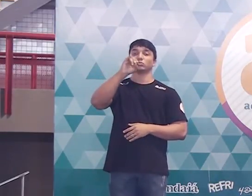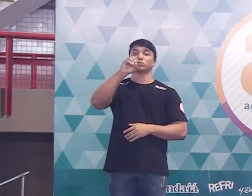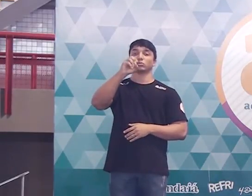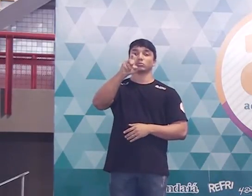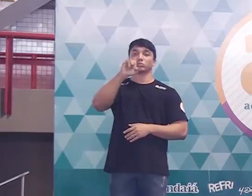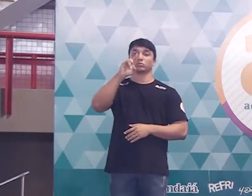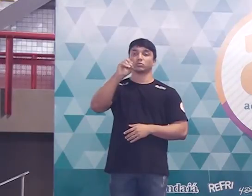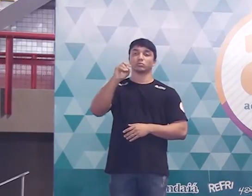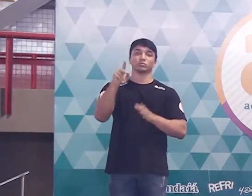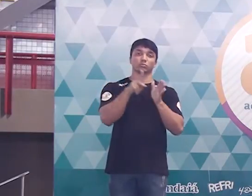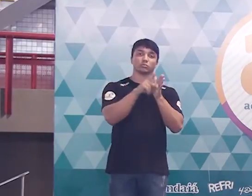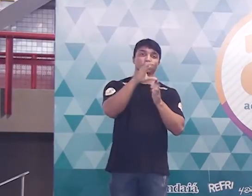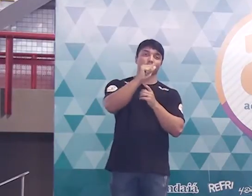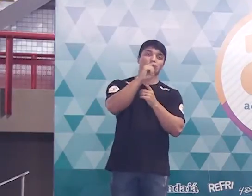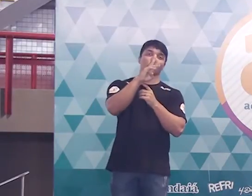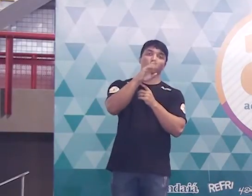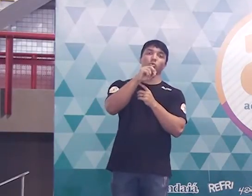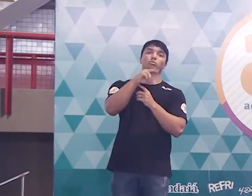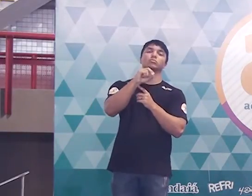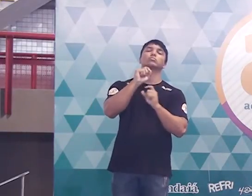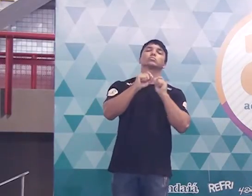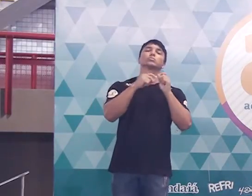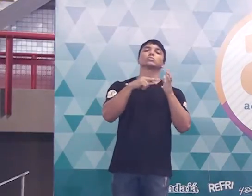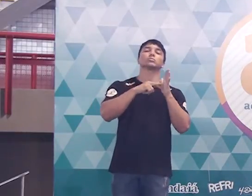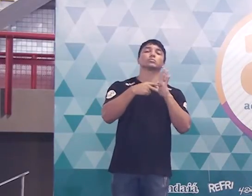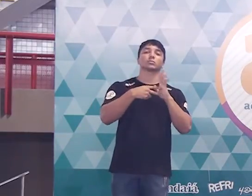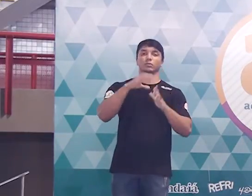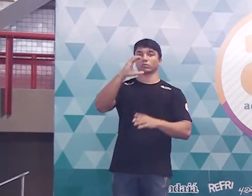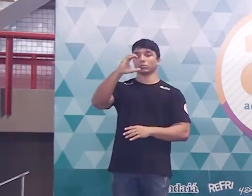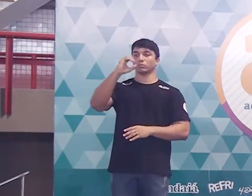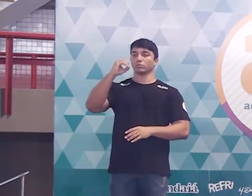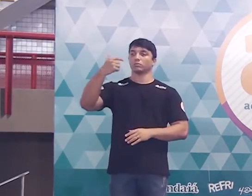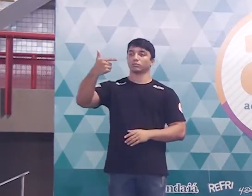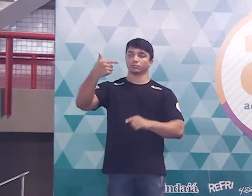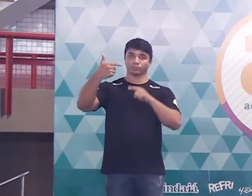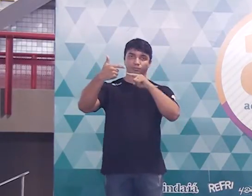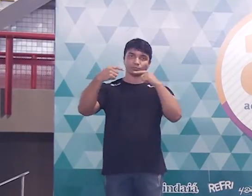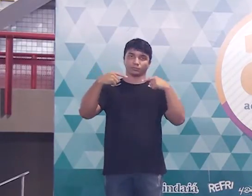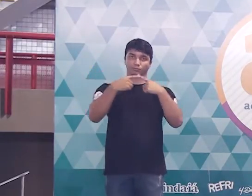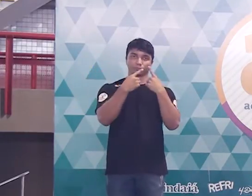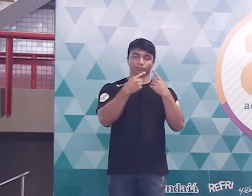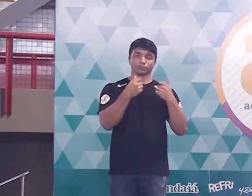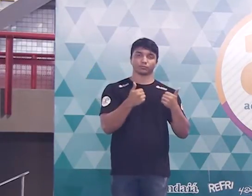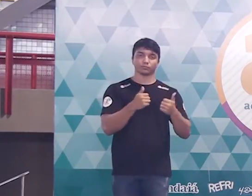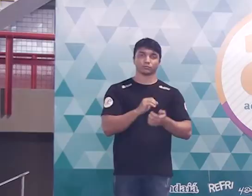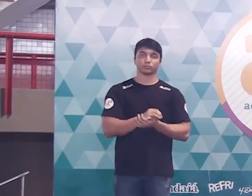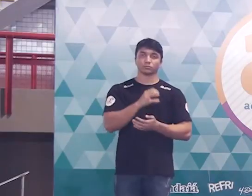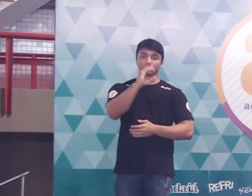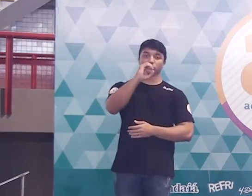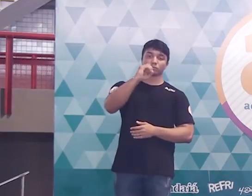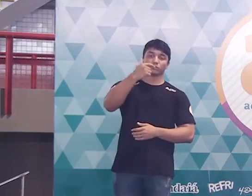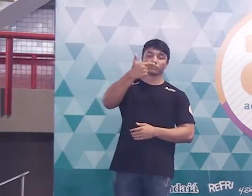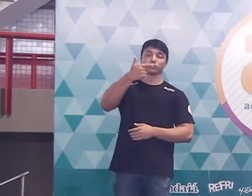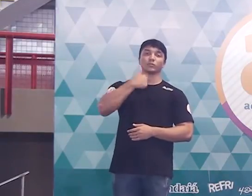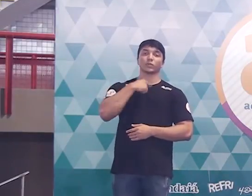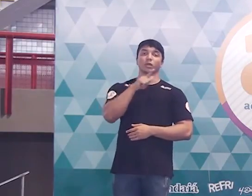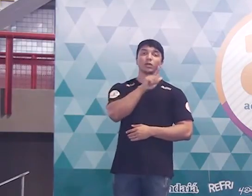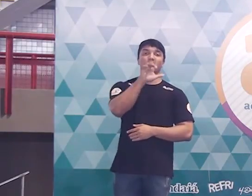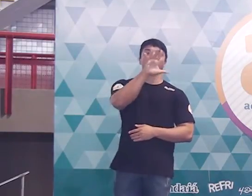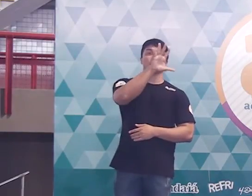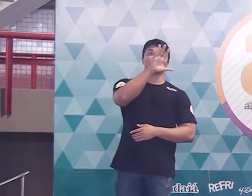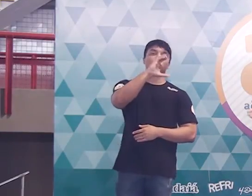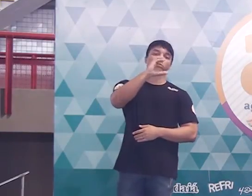Carbono. O que é o dióxido de carbono, hein? CO2, certo? É o CO2. O CO2 é o famoso